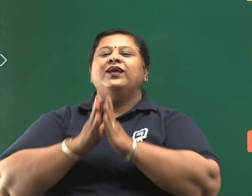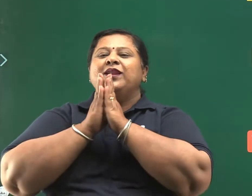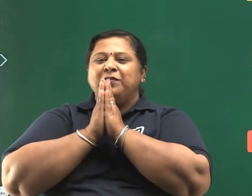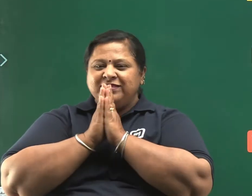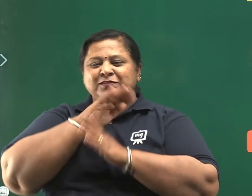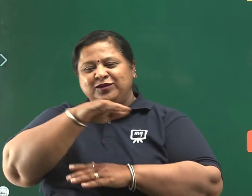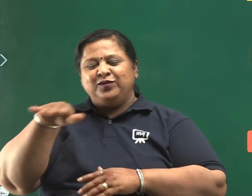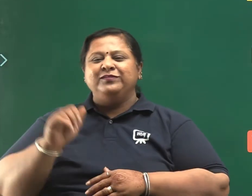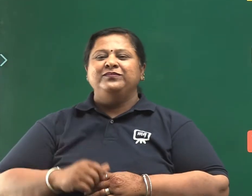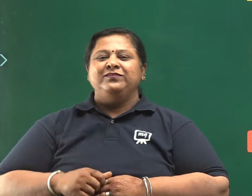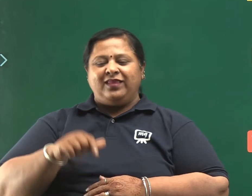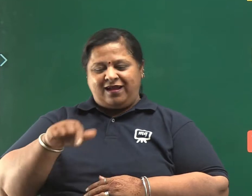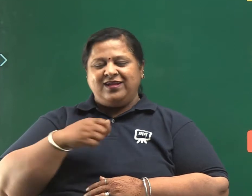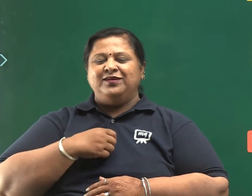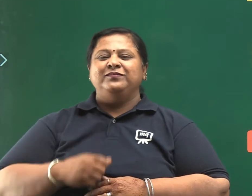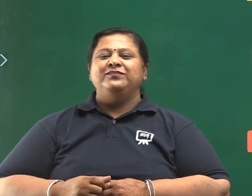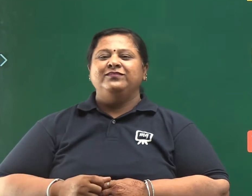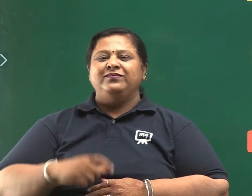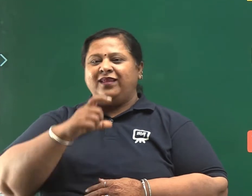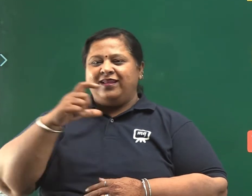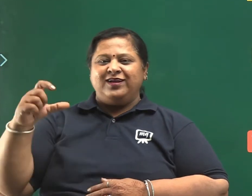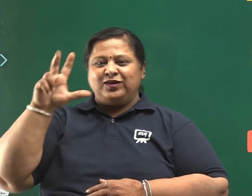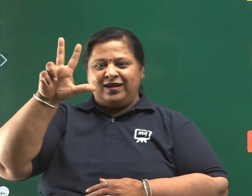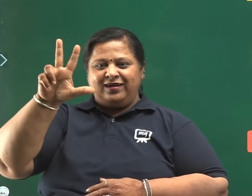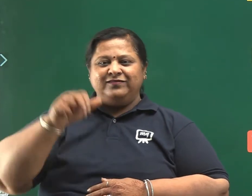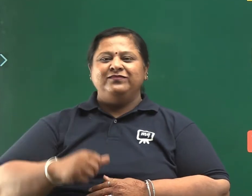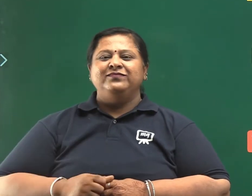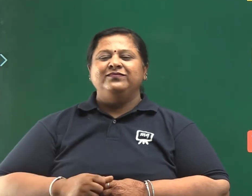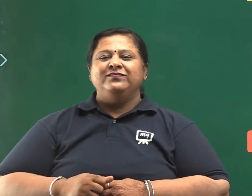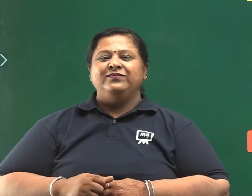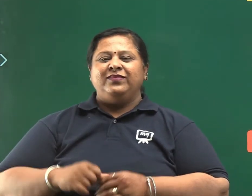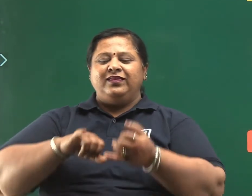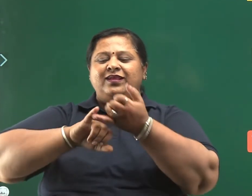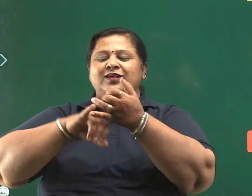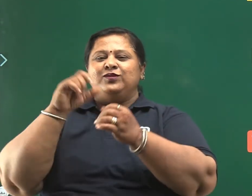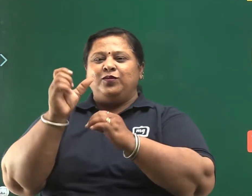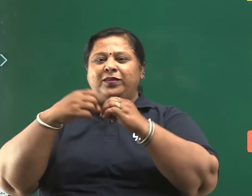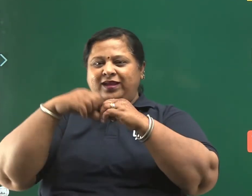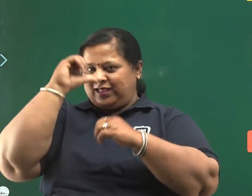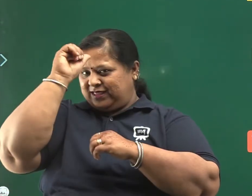नमस्ते बच्चों, आज हम कक्षा 8 विषय हिंदी